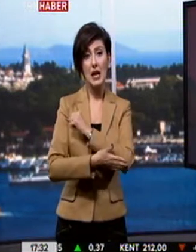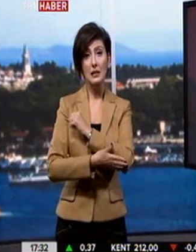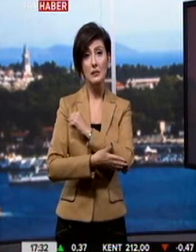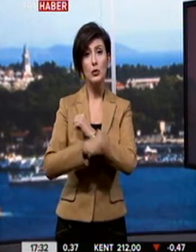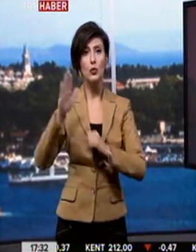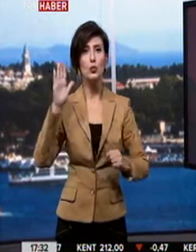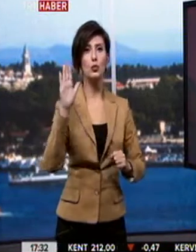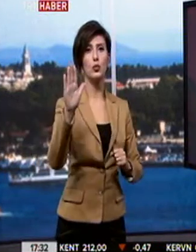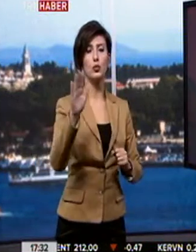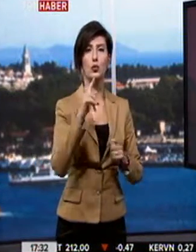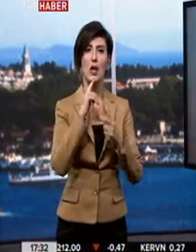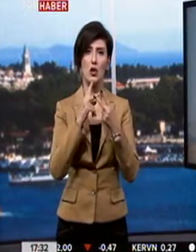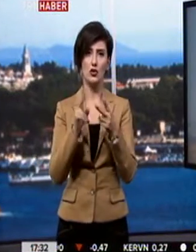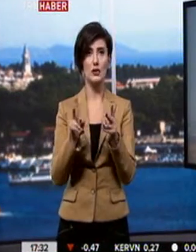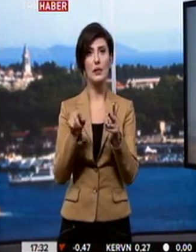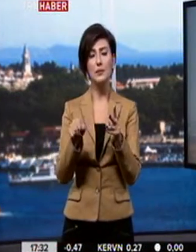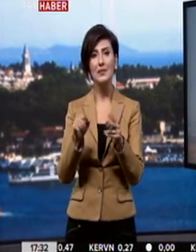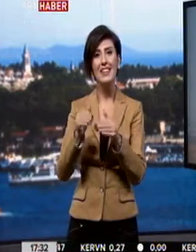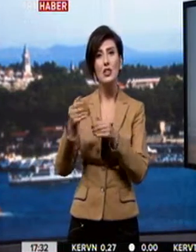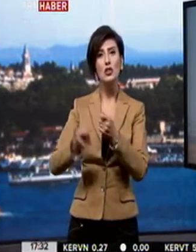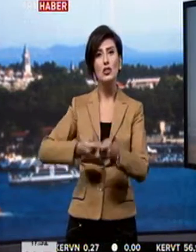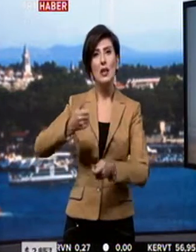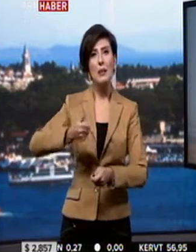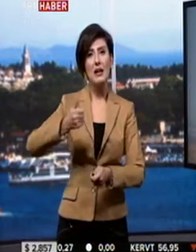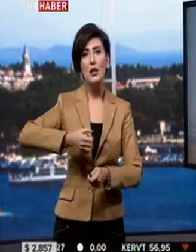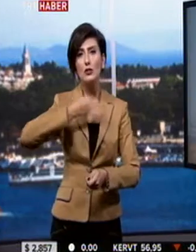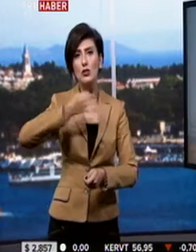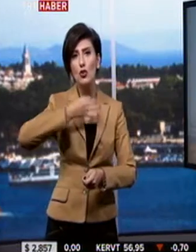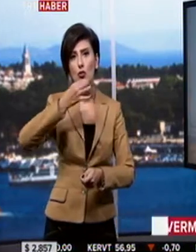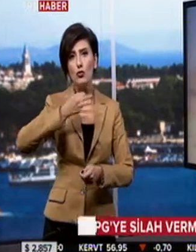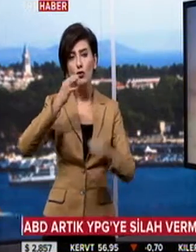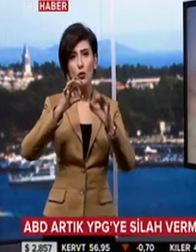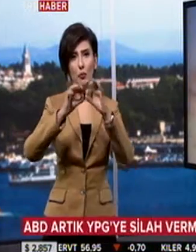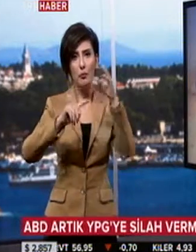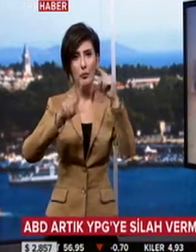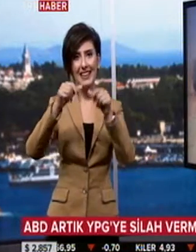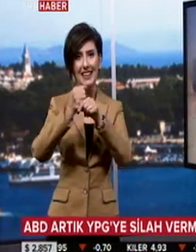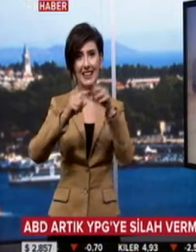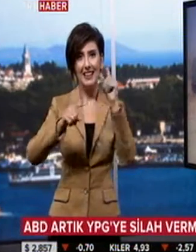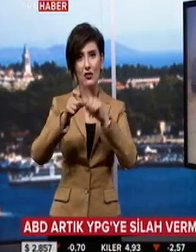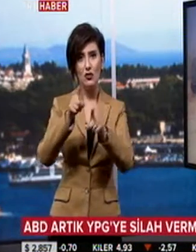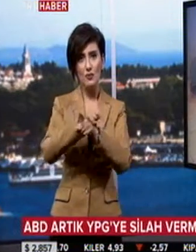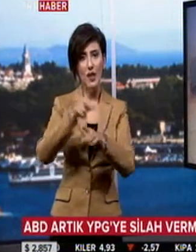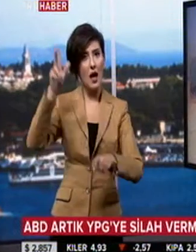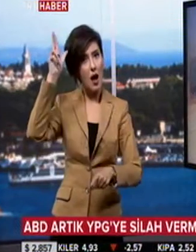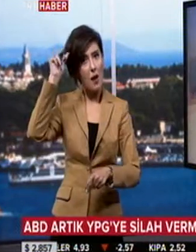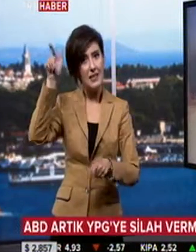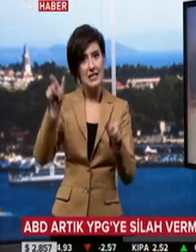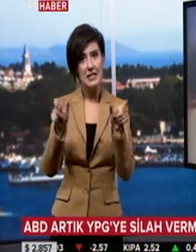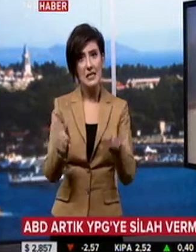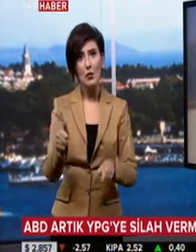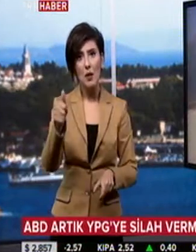silah yardımını durdurduğunu açıkladı. Dışişleri Bakanlığı Sözcüsü Tanju Bilgiç, Amerika